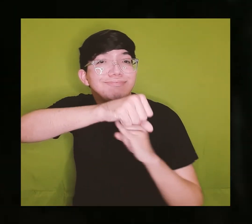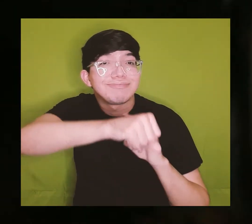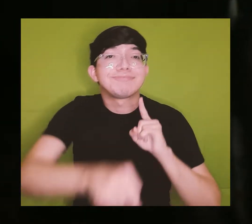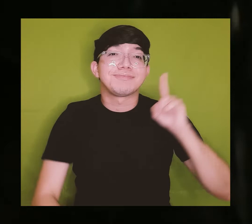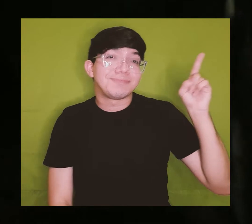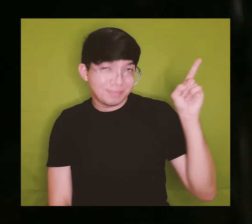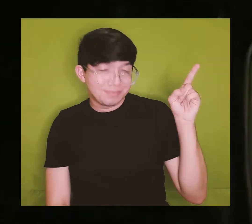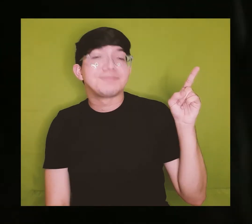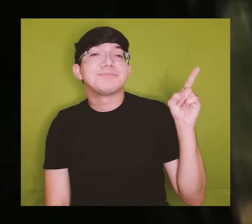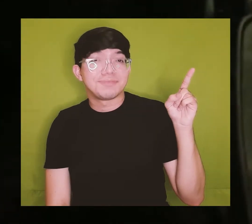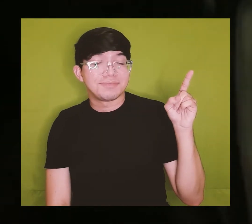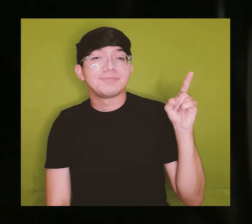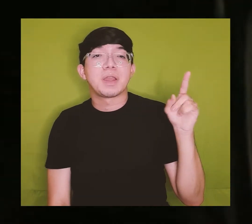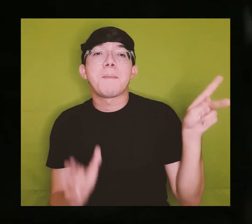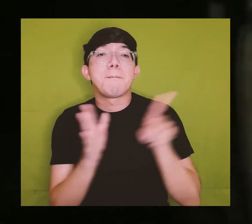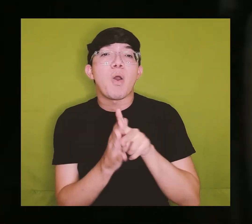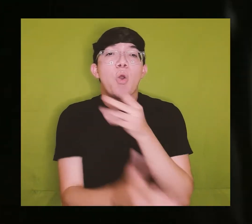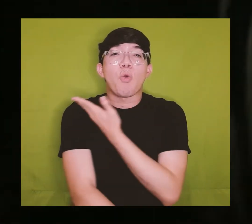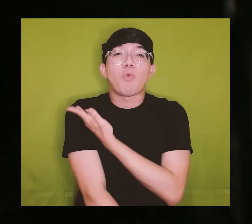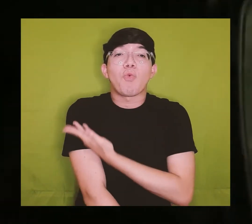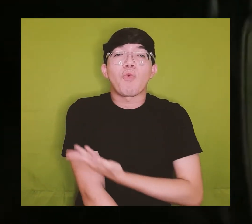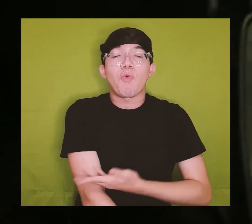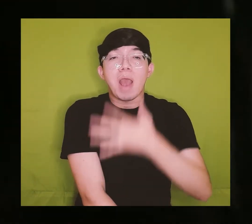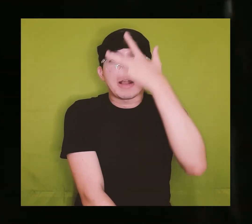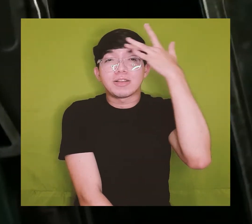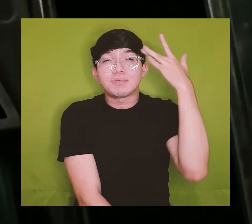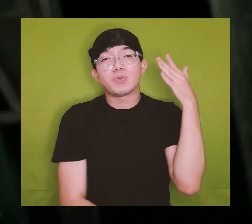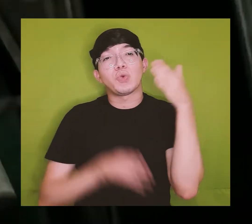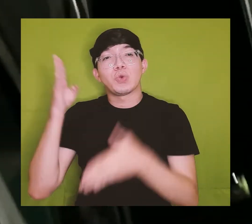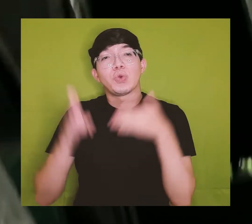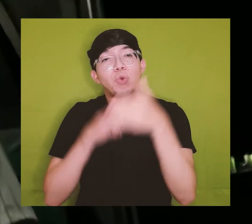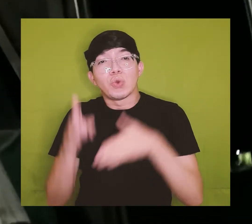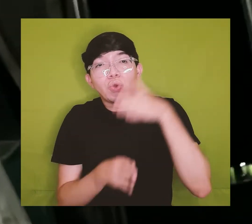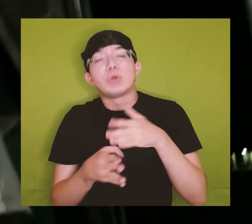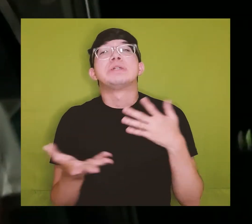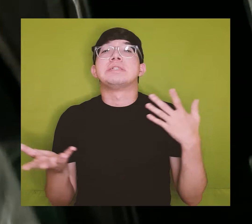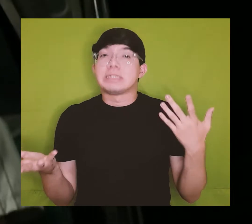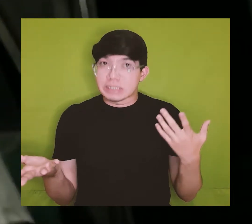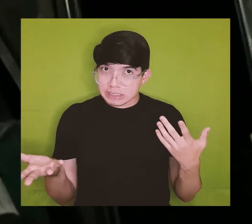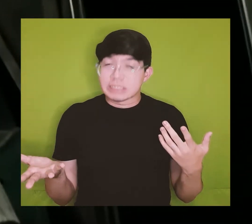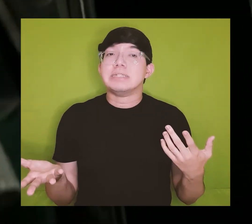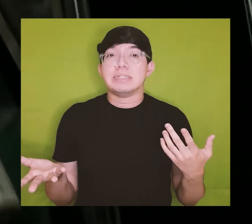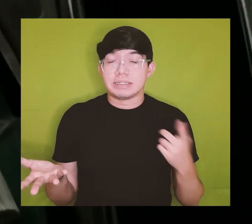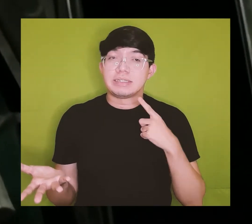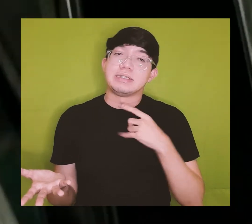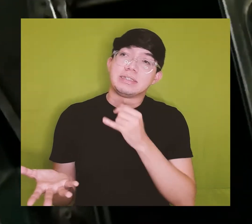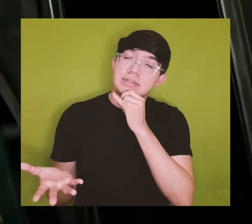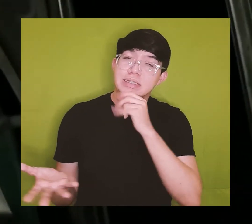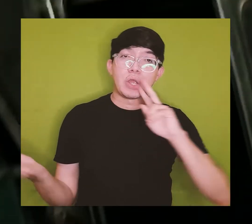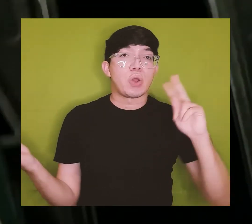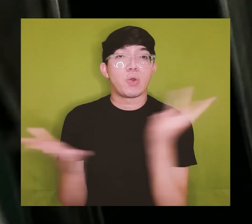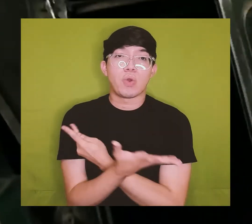metálica, e ver que aquilo dali foi uma tradição que foi passando ao longo do tempo, né? Que permeou os anos. Por mais que seja algo